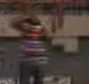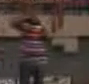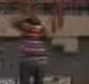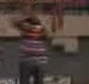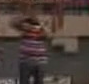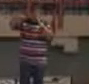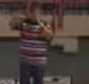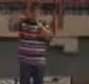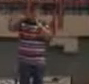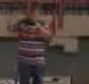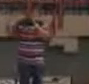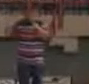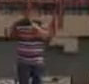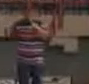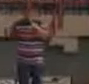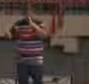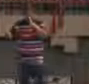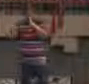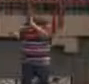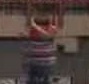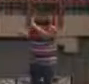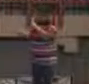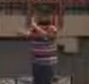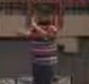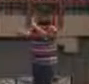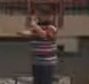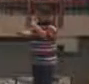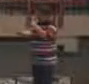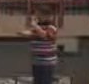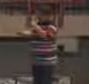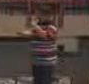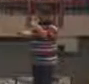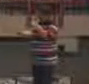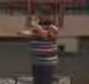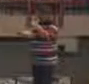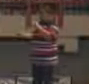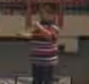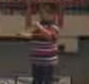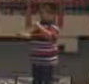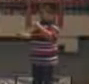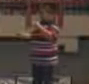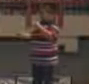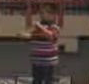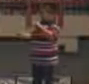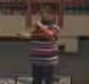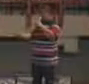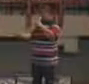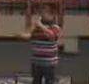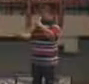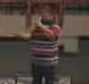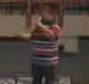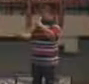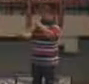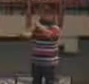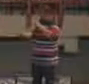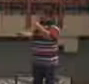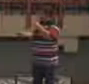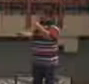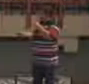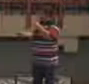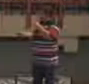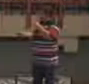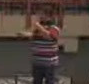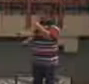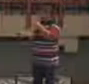quantidade de gols que mais vezes apareceu. Qual é a quantidade de gols que mais vezes apareceu? 0 gols.